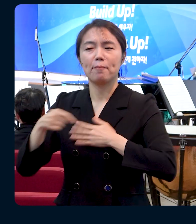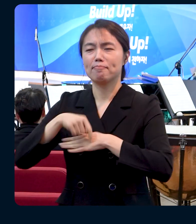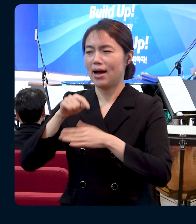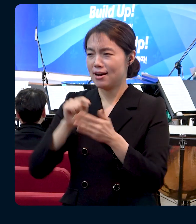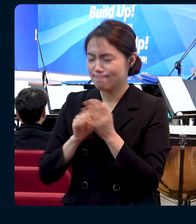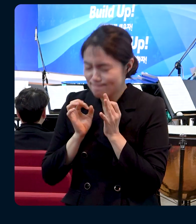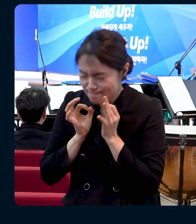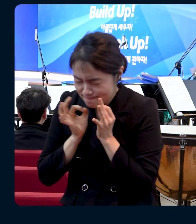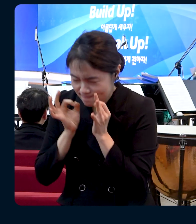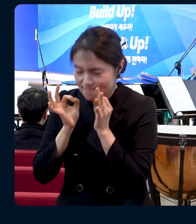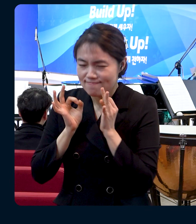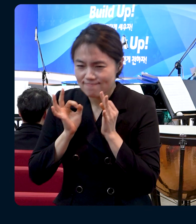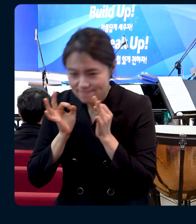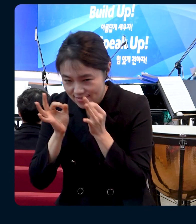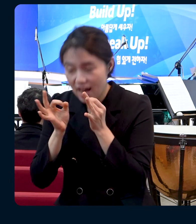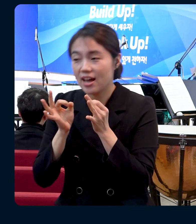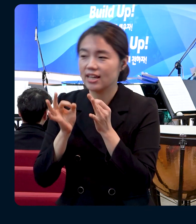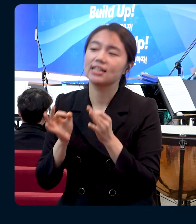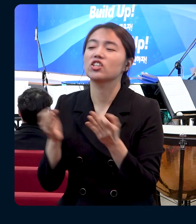다해 일하는 것을 말하는 단어예요.